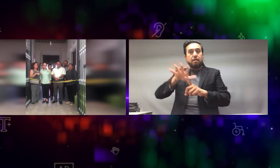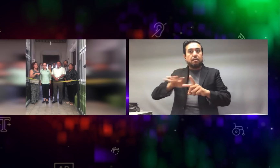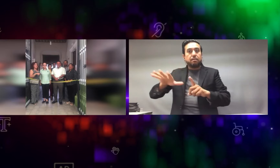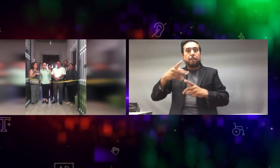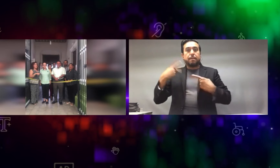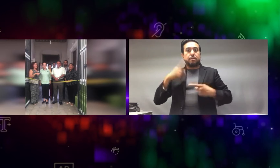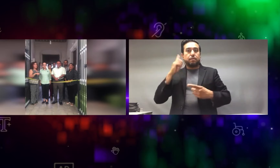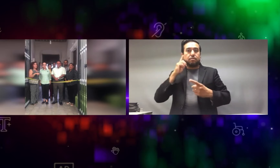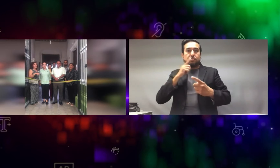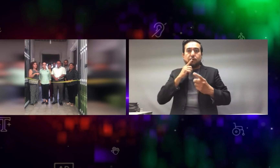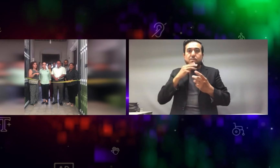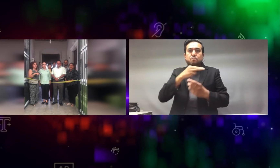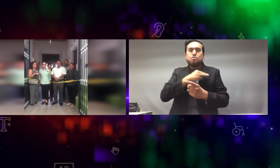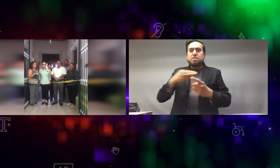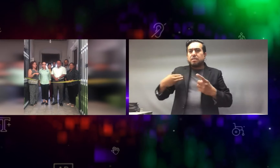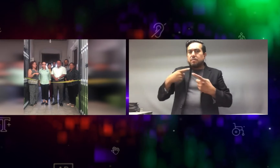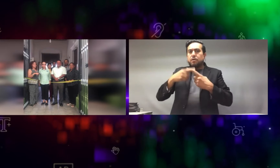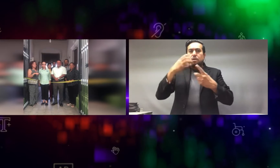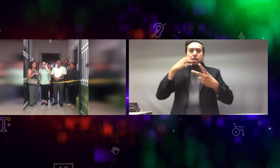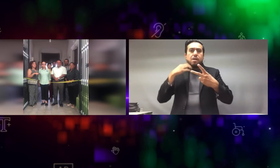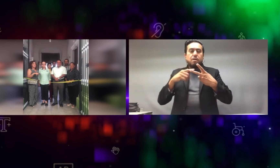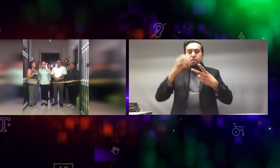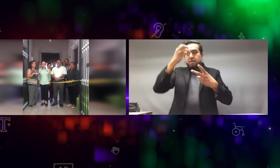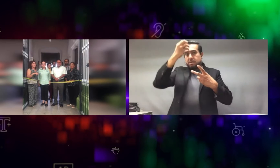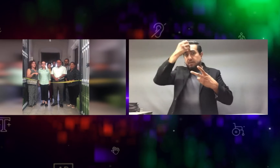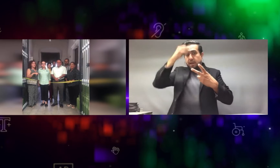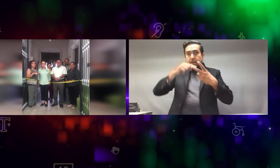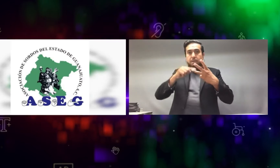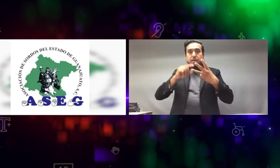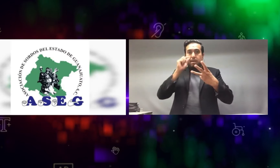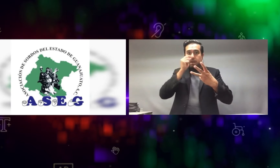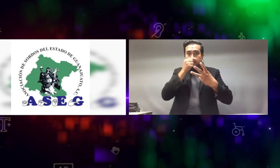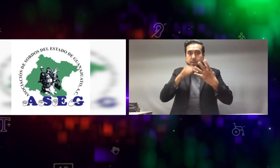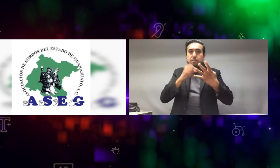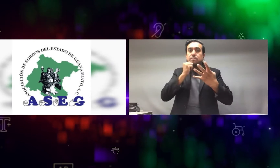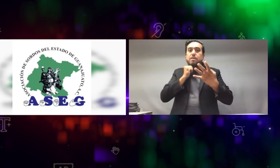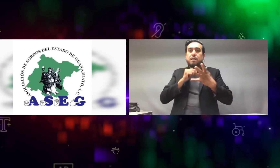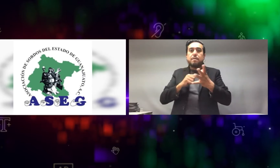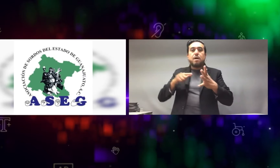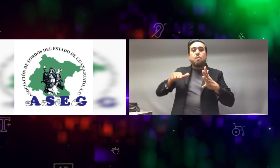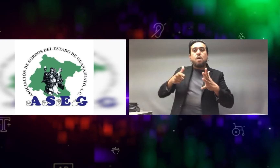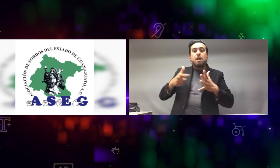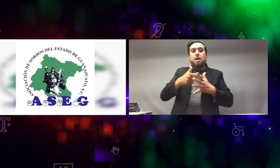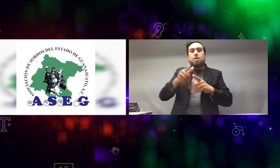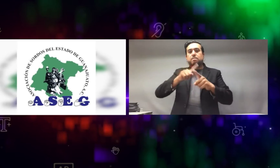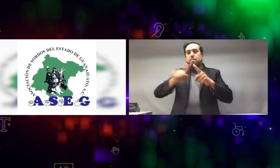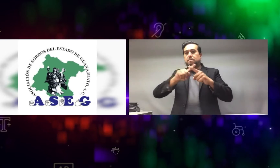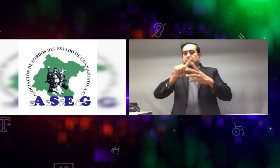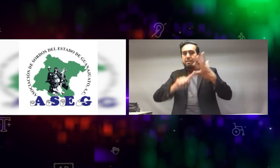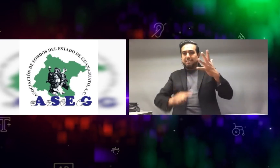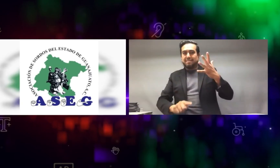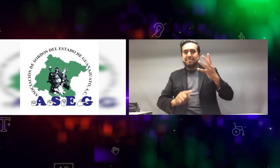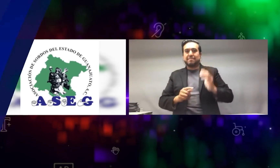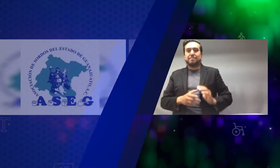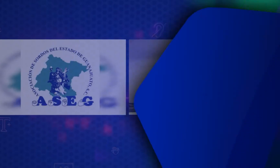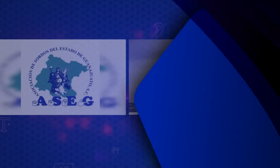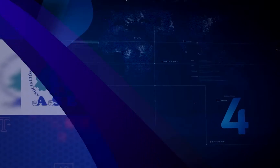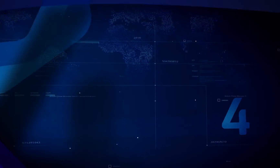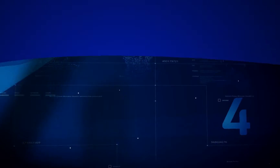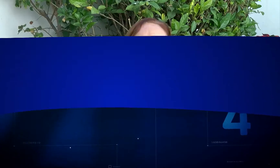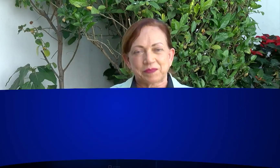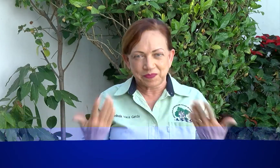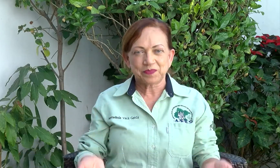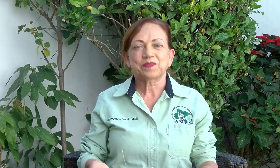incluyendo asociaciones de municipios como León, Silao, Irapuato, Celaya, Salamanca, Guanajuato, entre